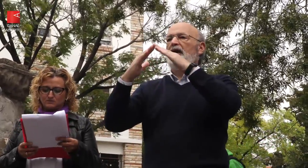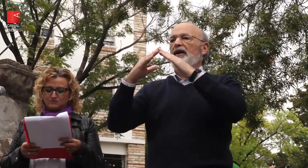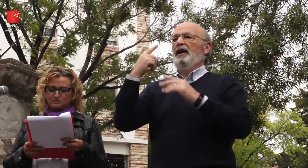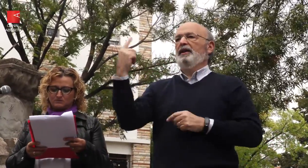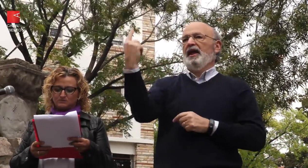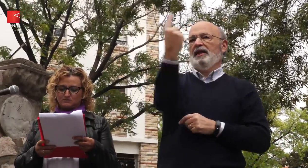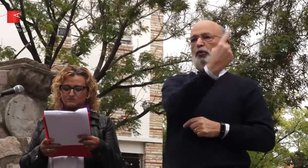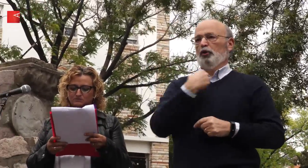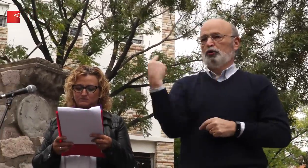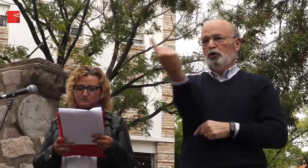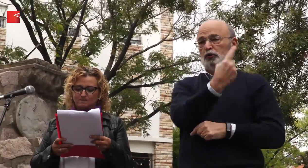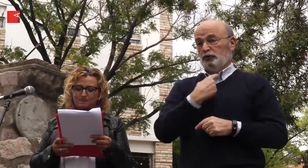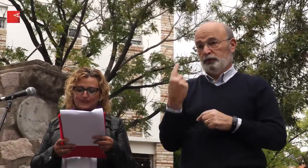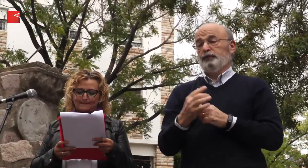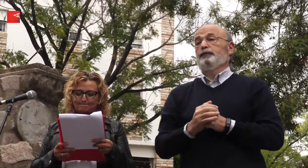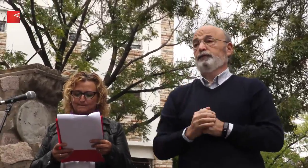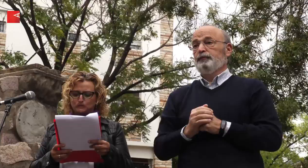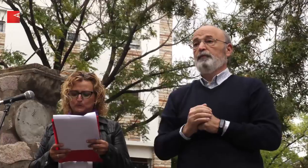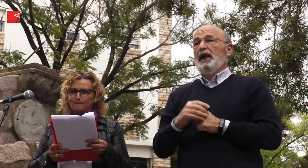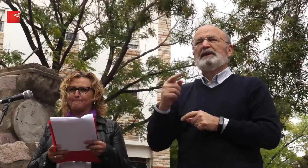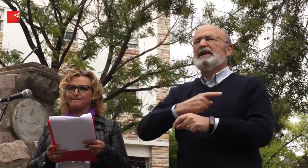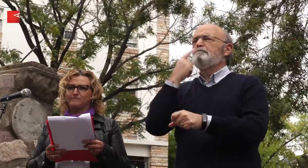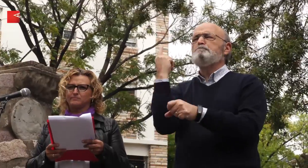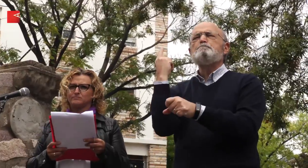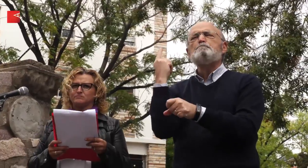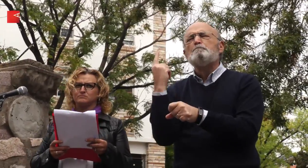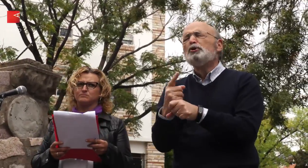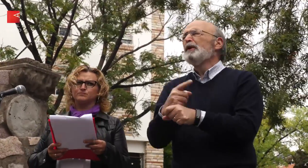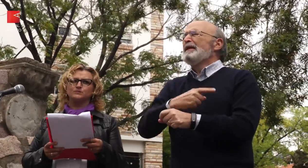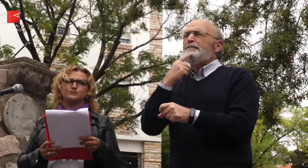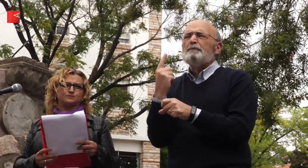Y nos sentimos que esta escuela es nuestro segundo hogar.